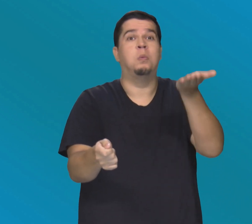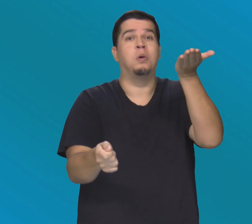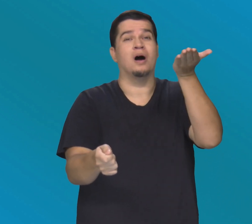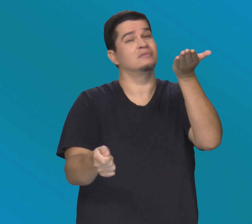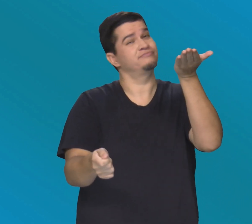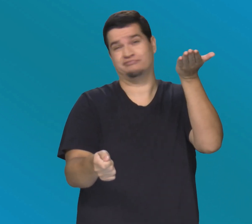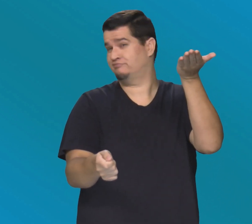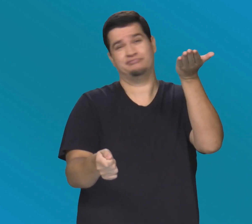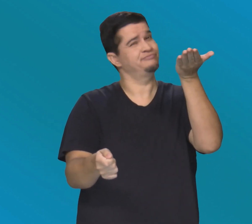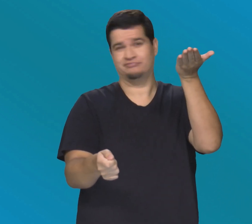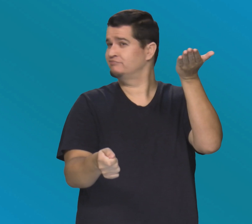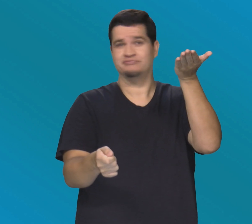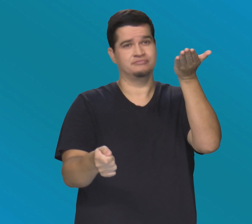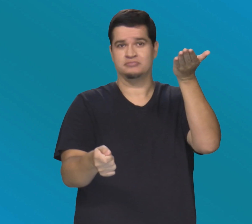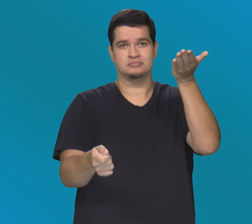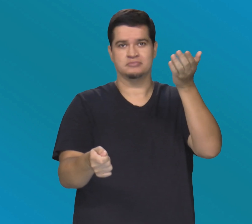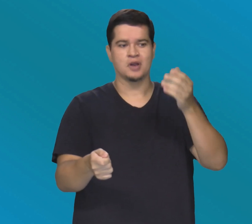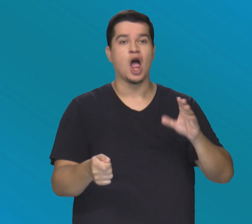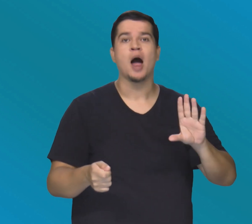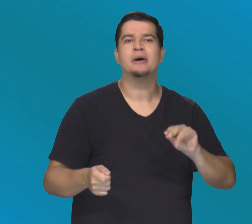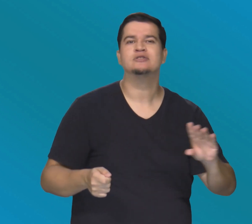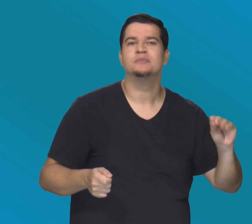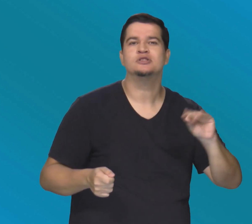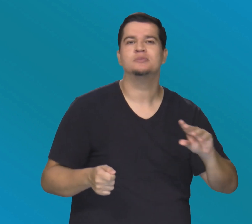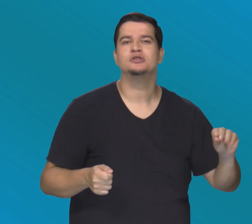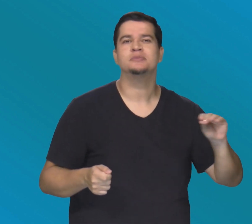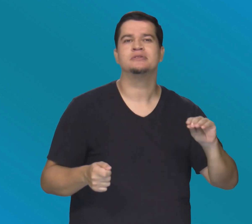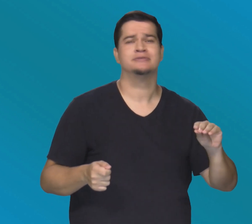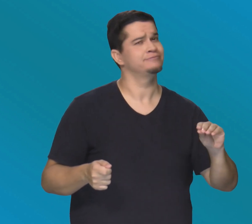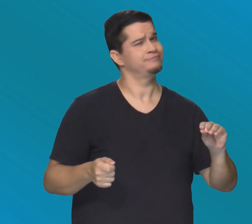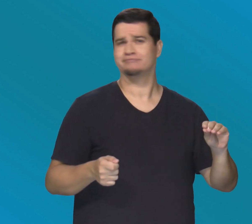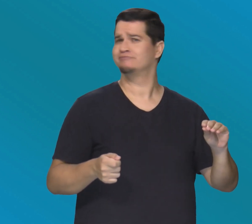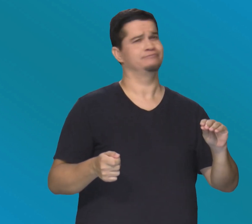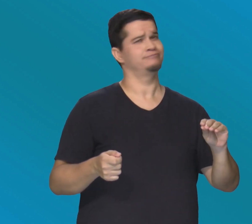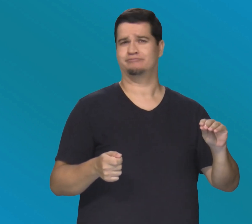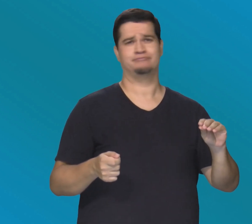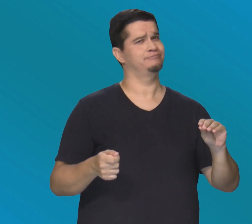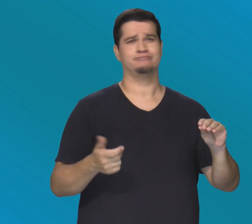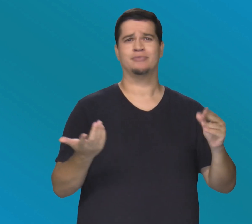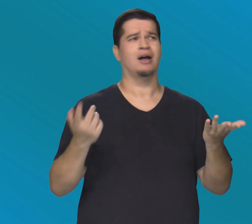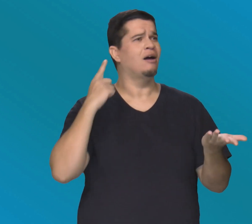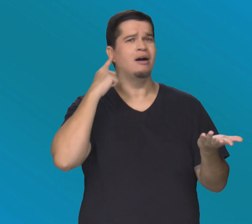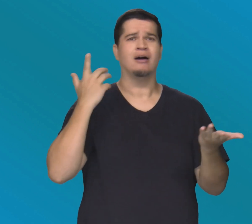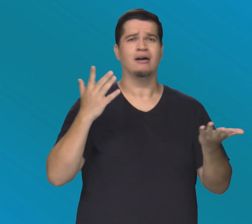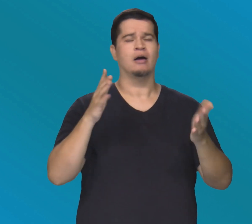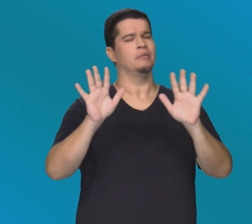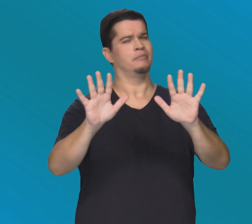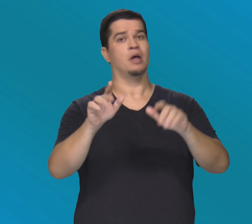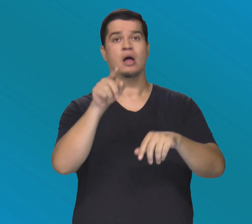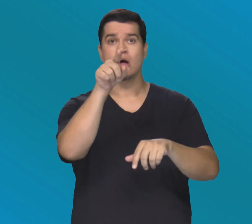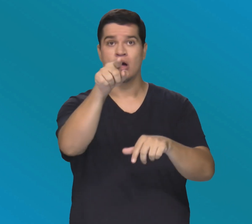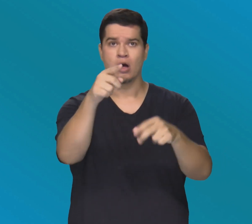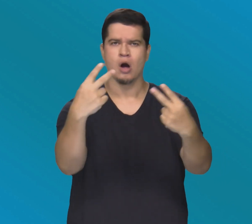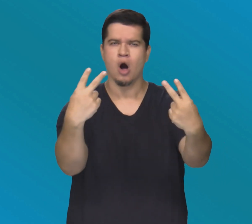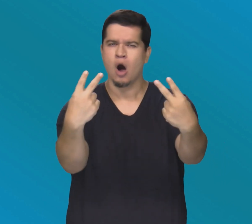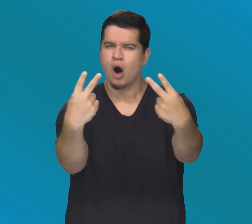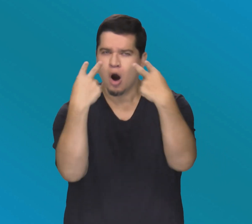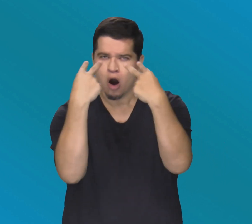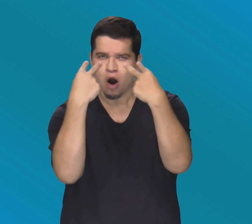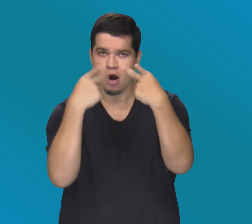vídeo Porque a partir de agora não vai haver som ou loução alguma você deve apenas olhar pra tela e aprender tudo direto